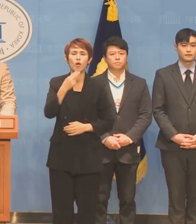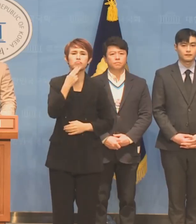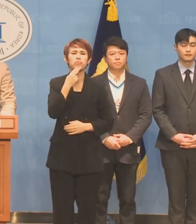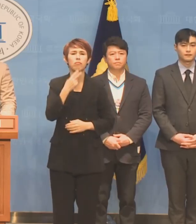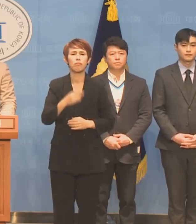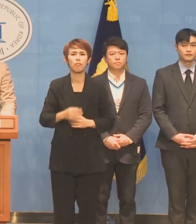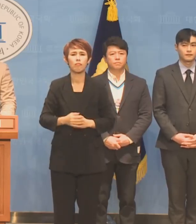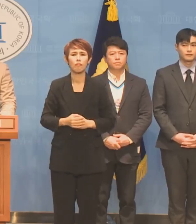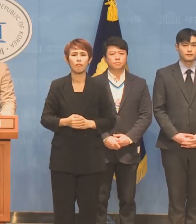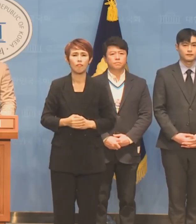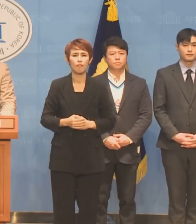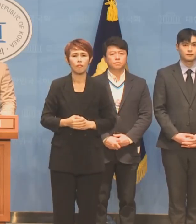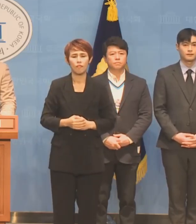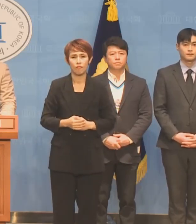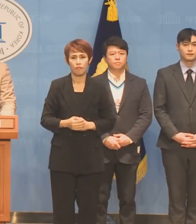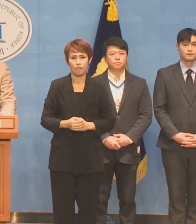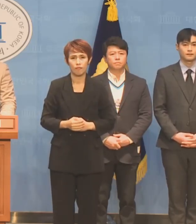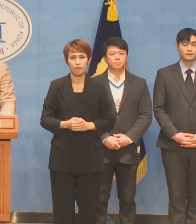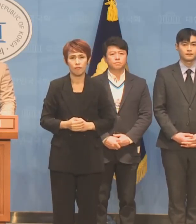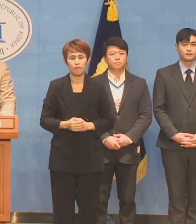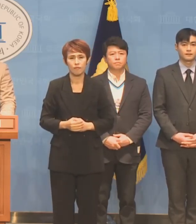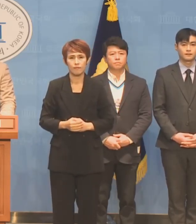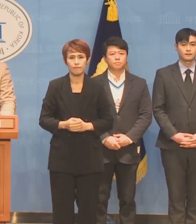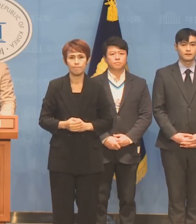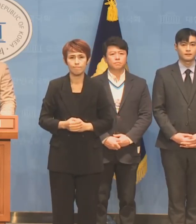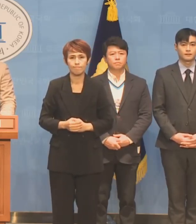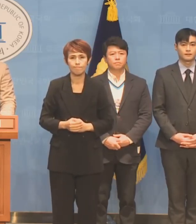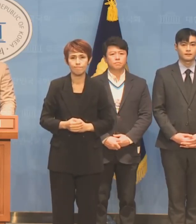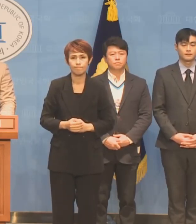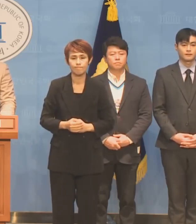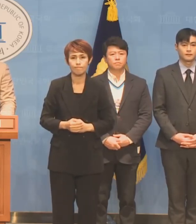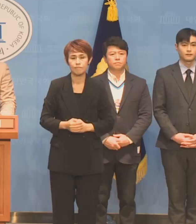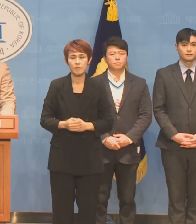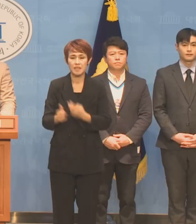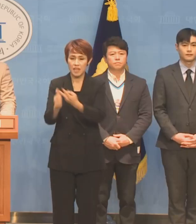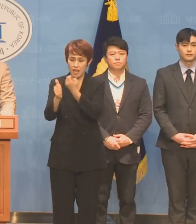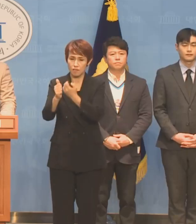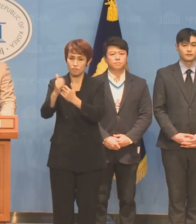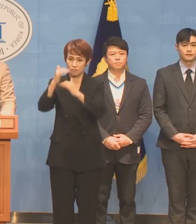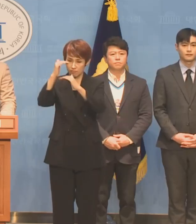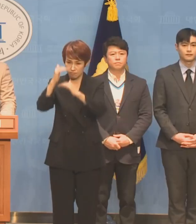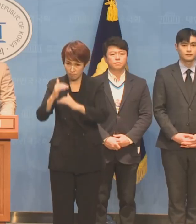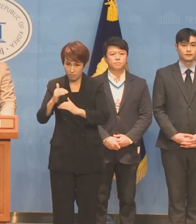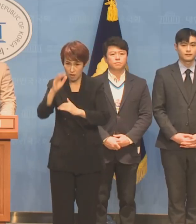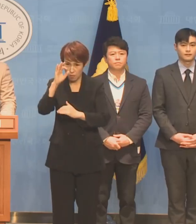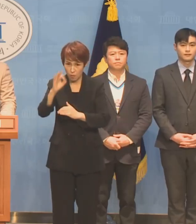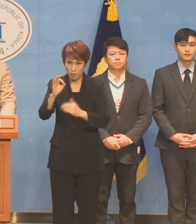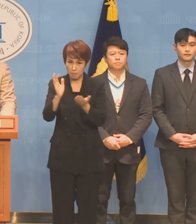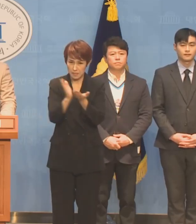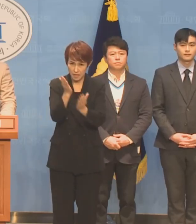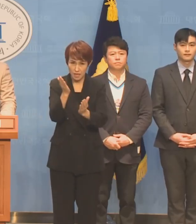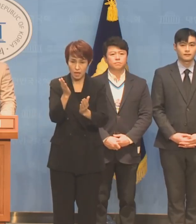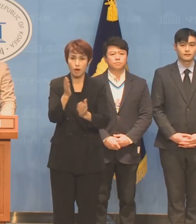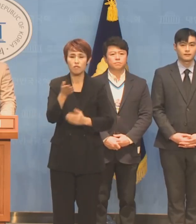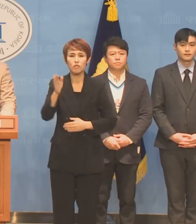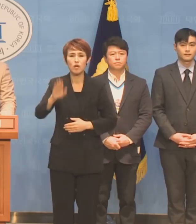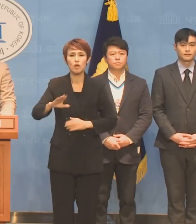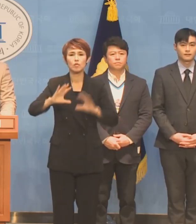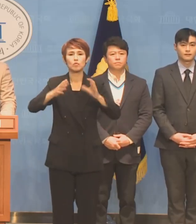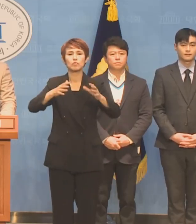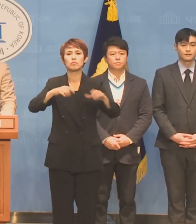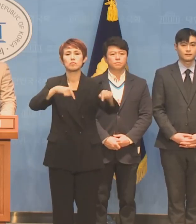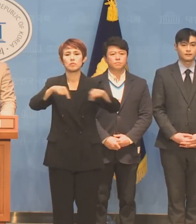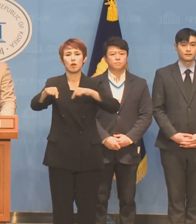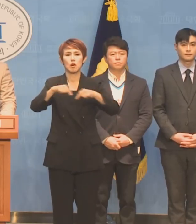3분 노쇼의 만행을 저지르고 있습니다. 탄핵 사유가 존재하는을 뻔히 알면서도 국정마비를